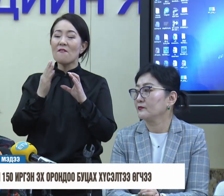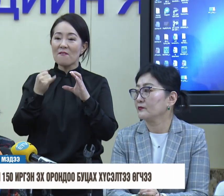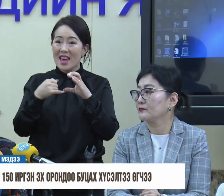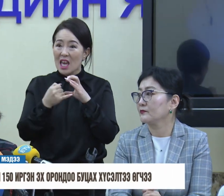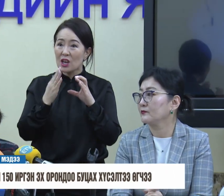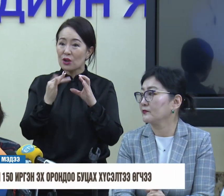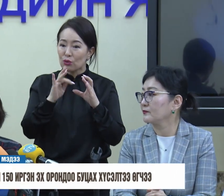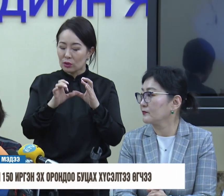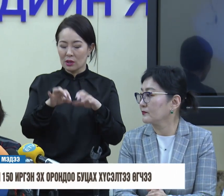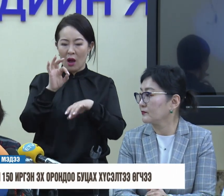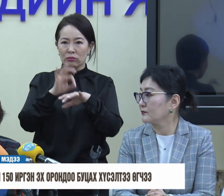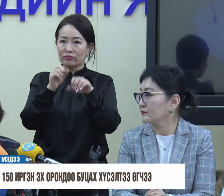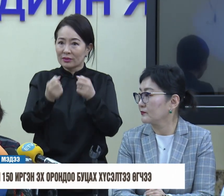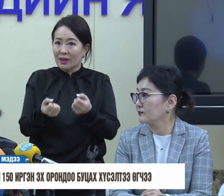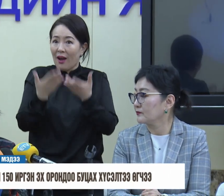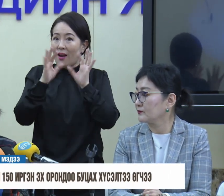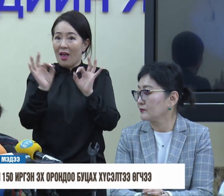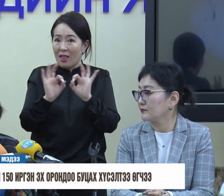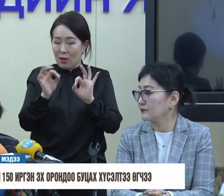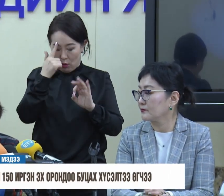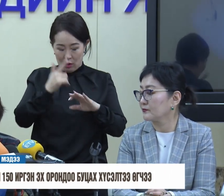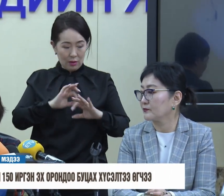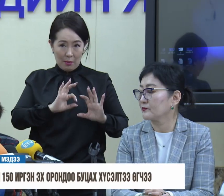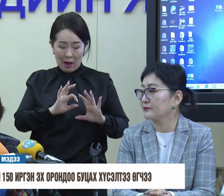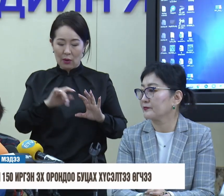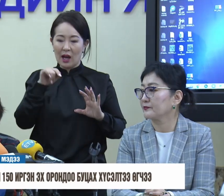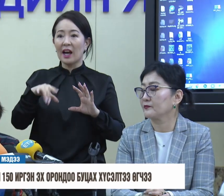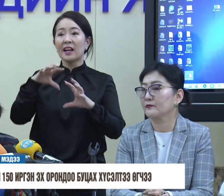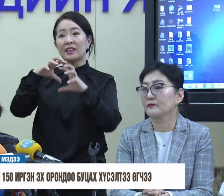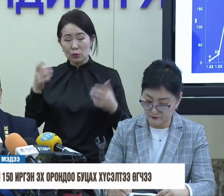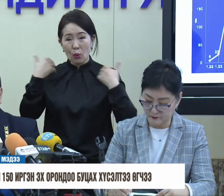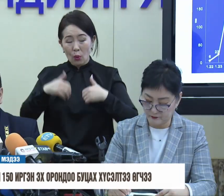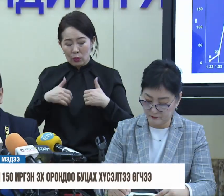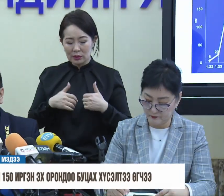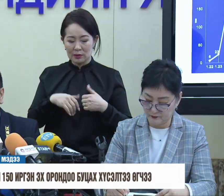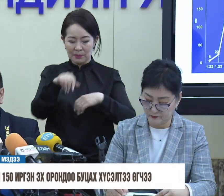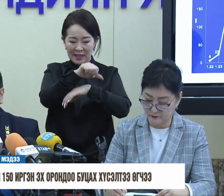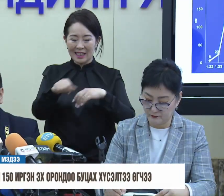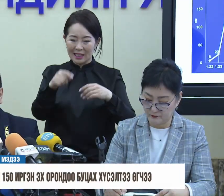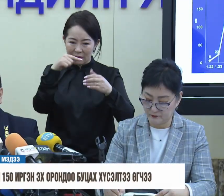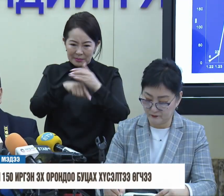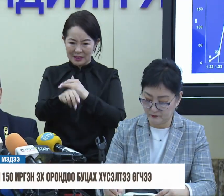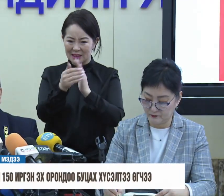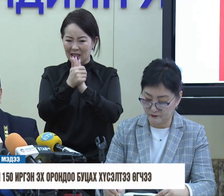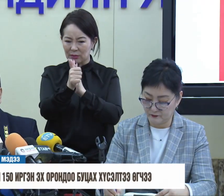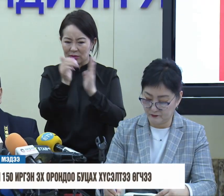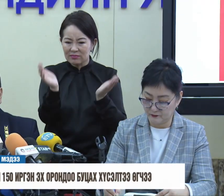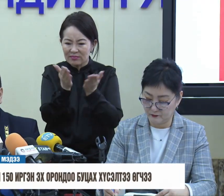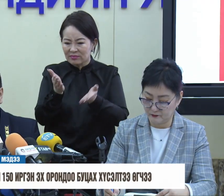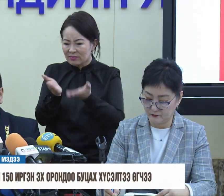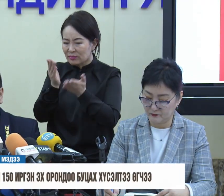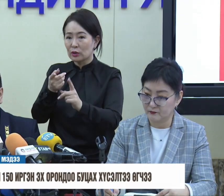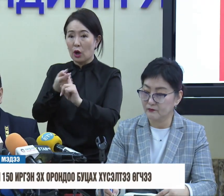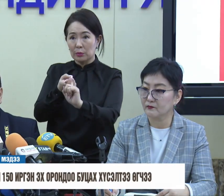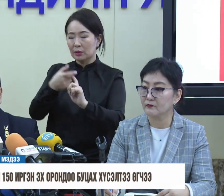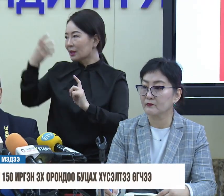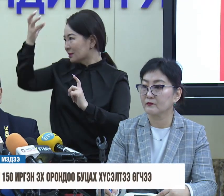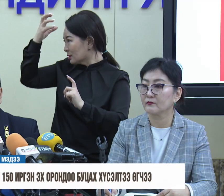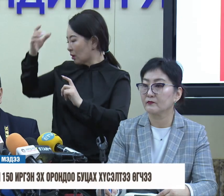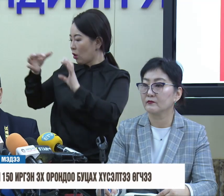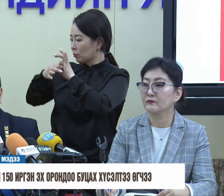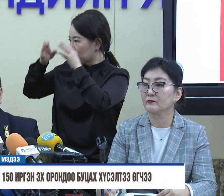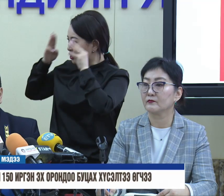хангах зорилгоор зорчигчдийн эрүүл мэнд ачаа тавьшинд шалгалт хийж байна. Хилийн бомбтыг чадахыг бичүүлэх үүрэг бас засгийн газрын холбоотой